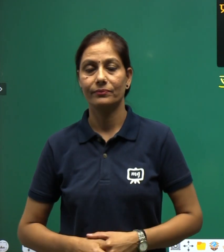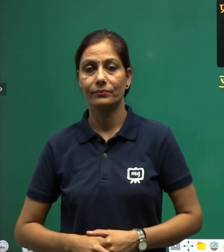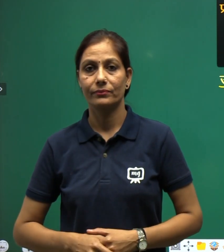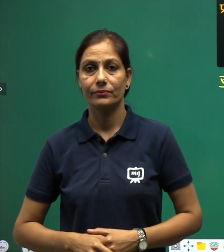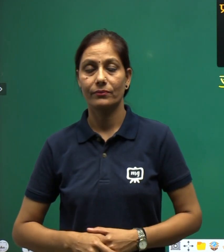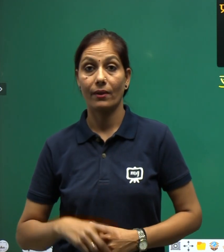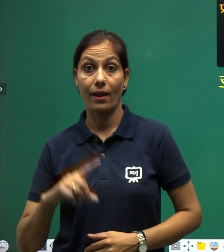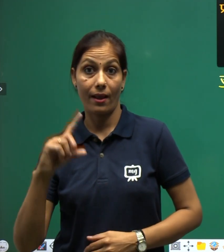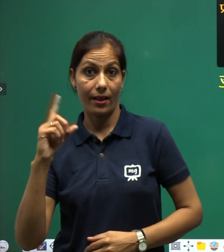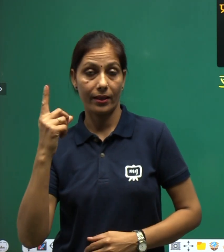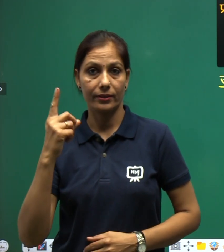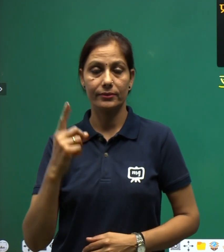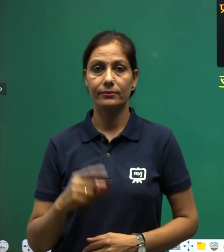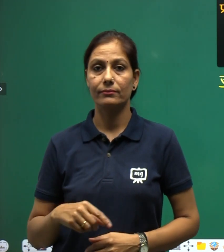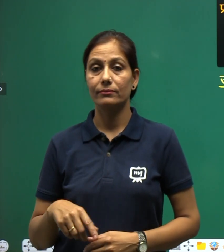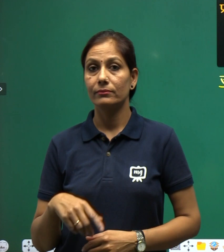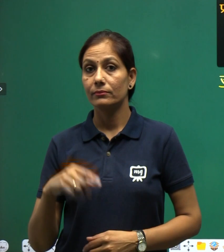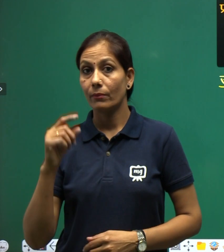एक तलाकशुदा